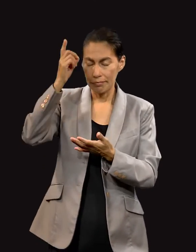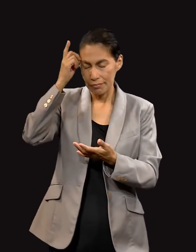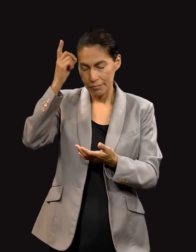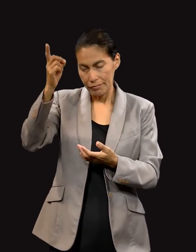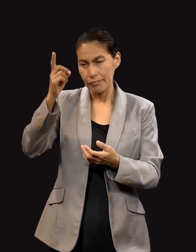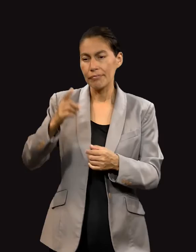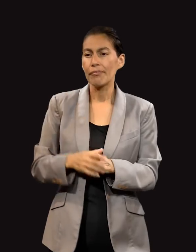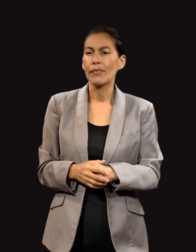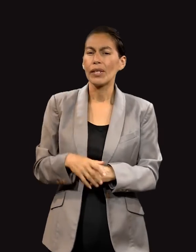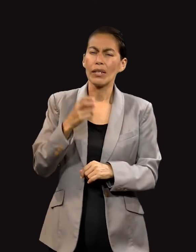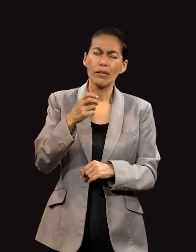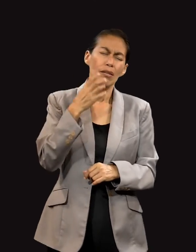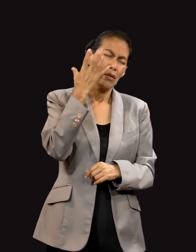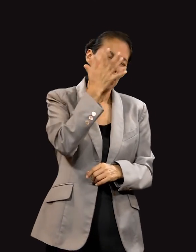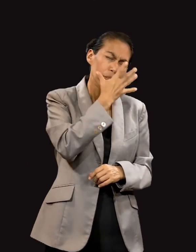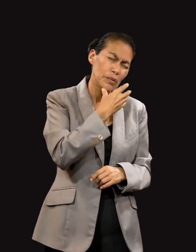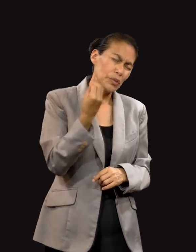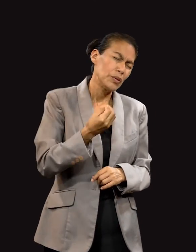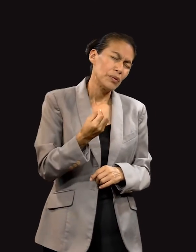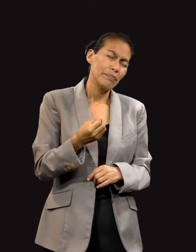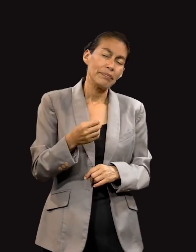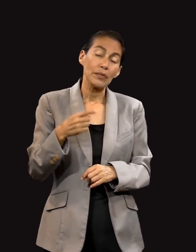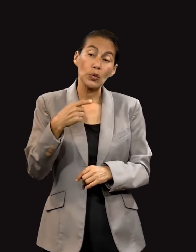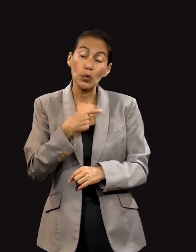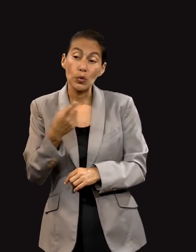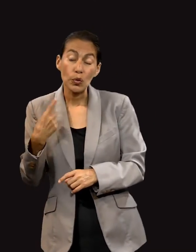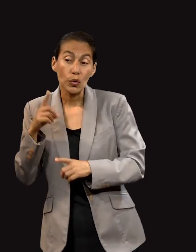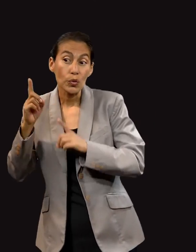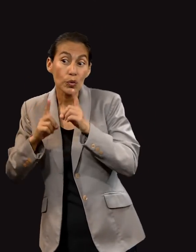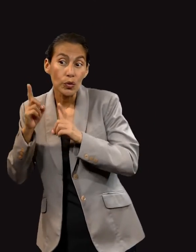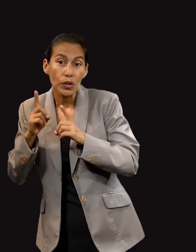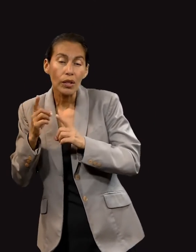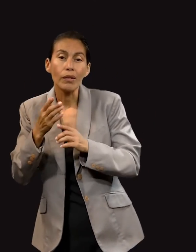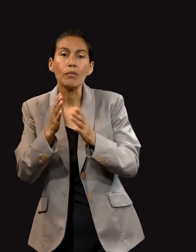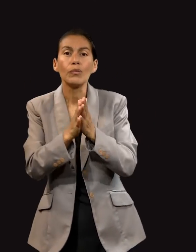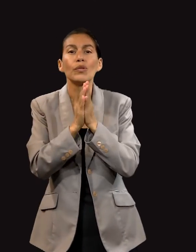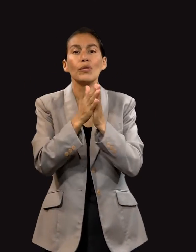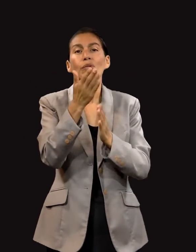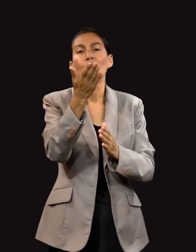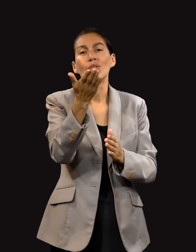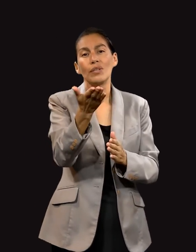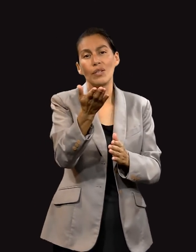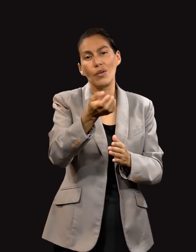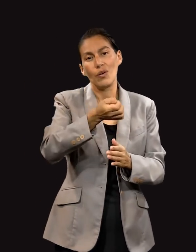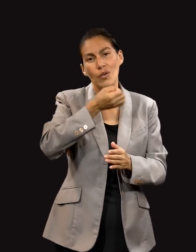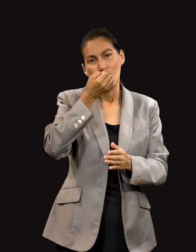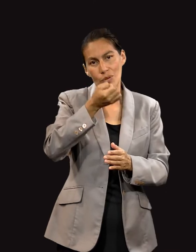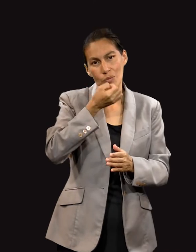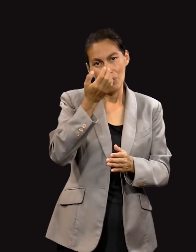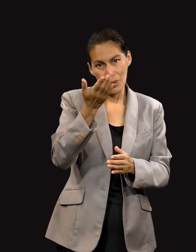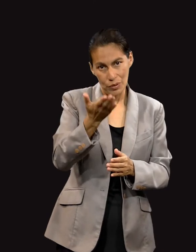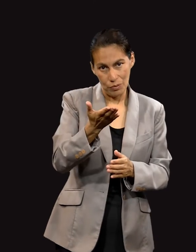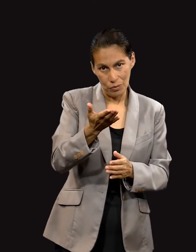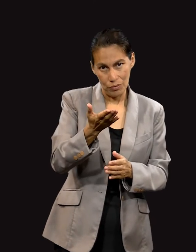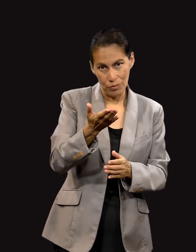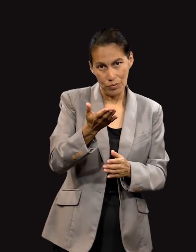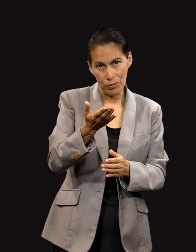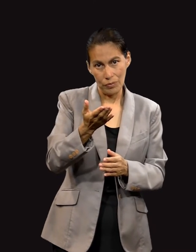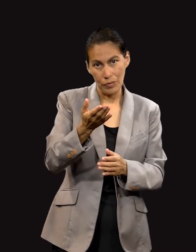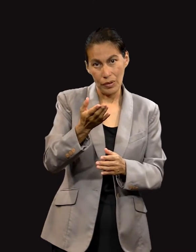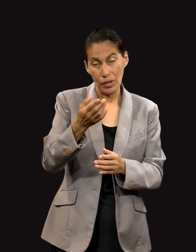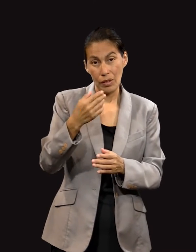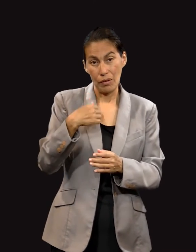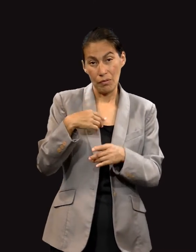Amén. Y gracias a Dios. Qué maravilloso. Tenemos la duda y seguimos pidiendo sus oraciones también de ustedes, porque